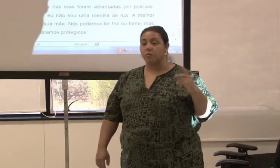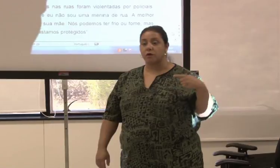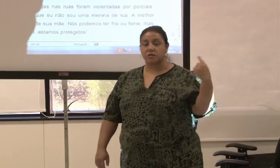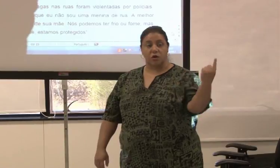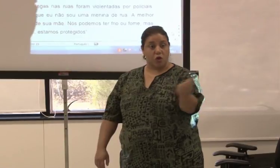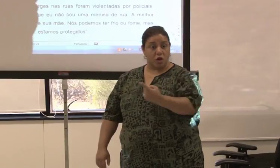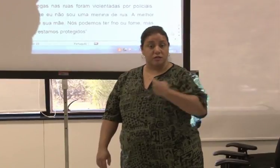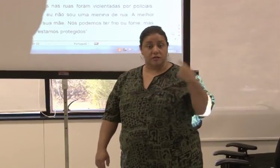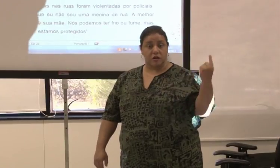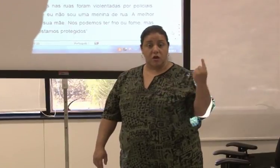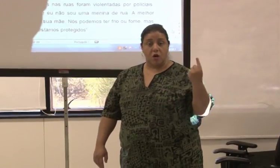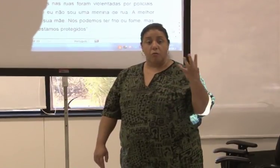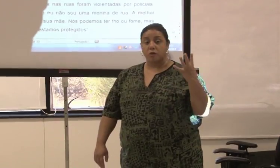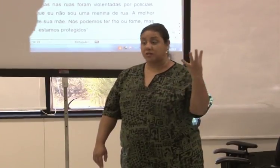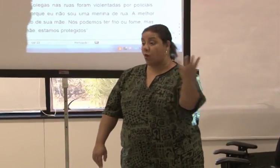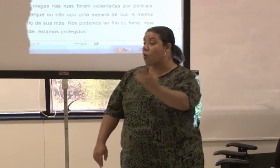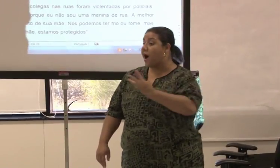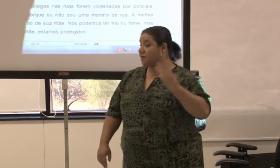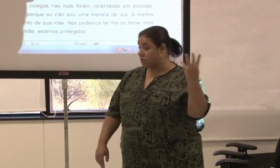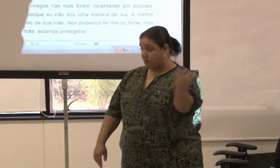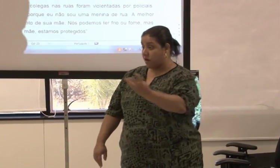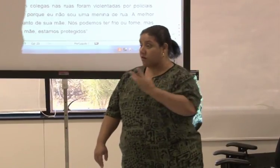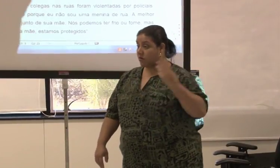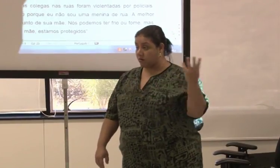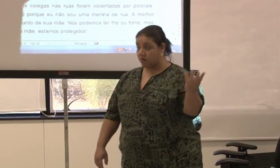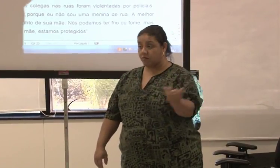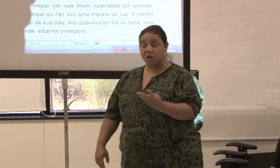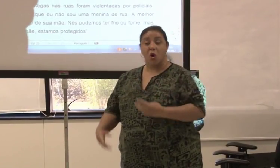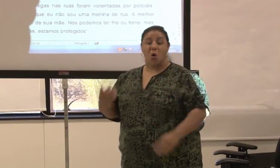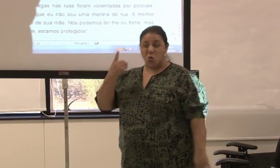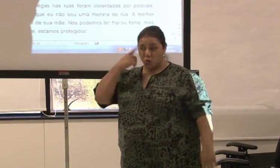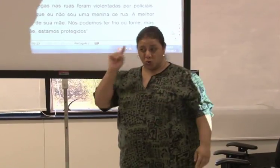Posso usar o nós? Posso usar o 4 também.